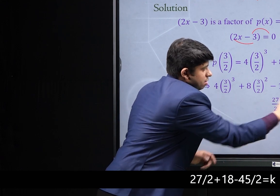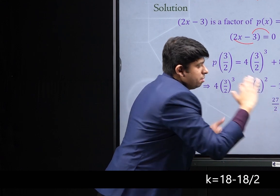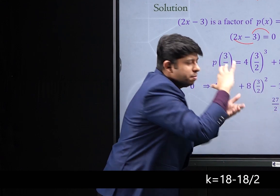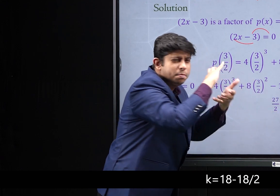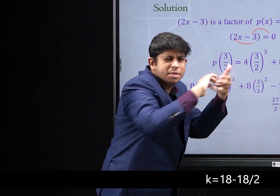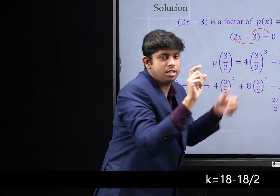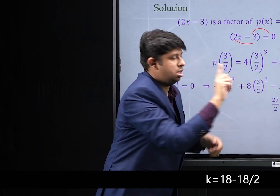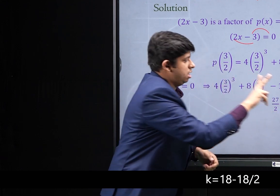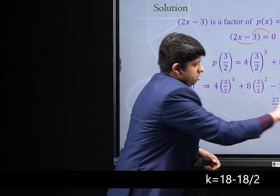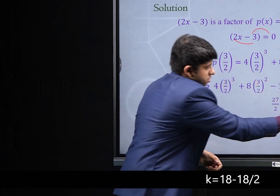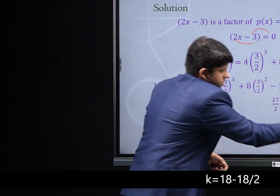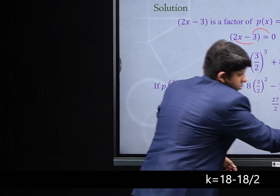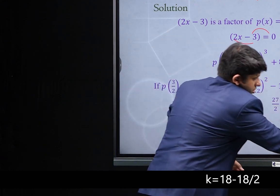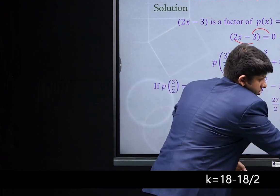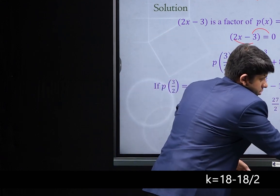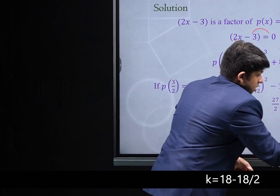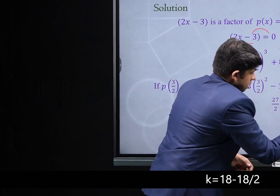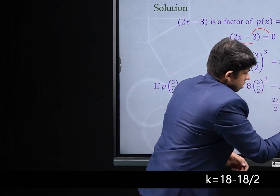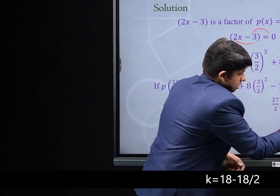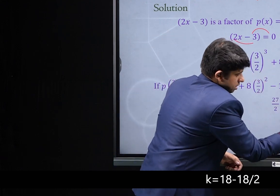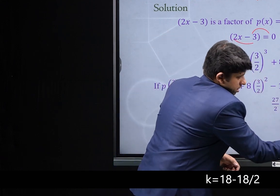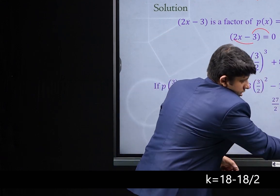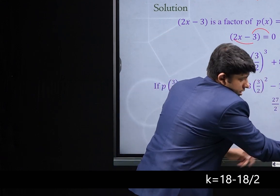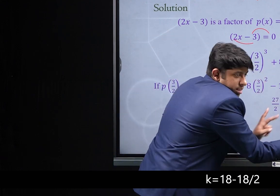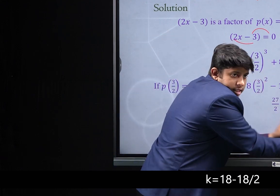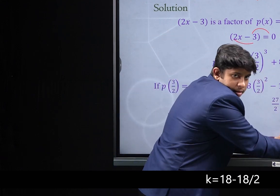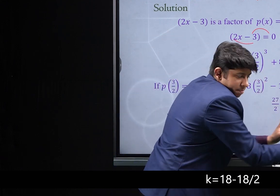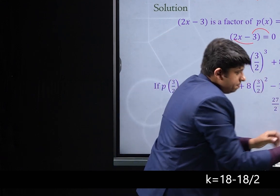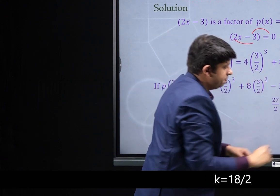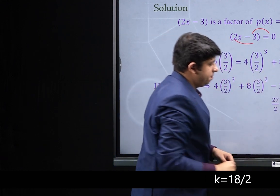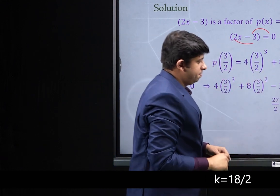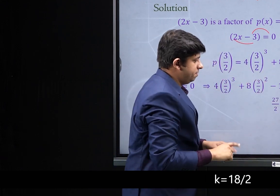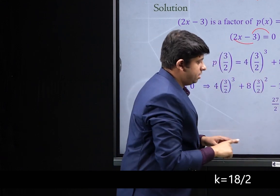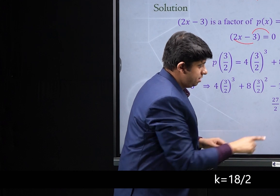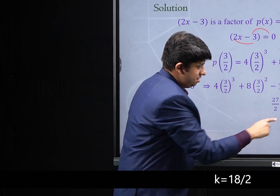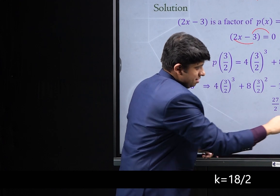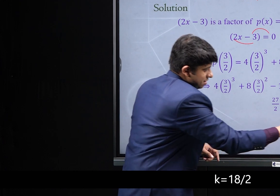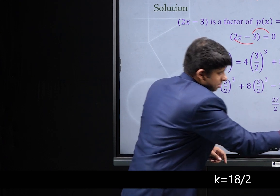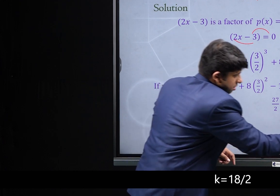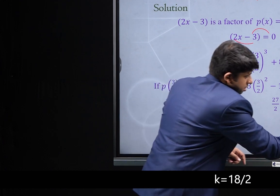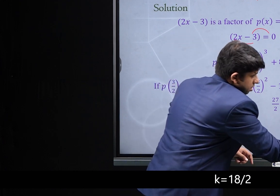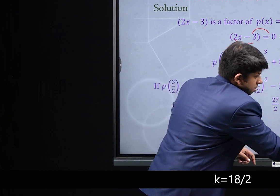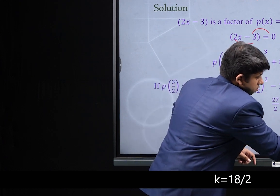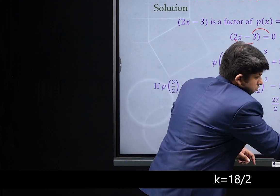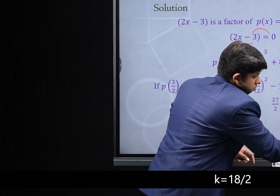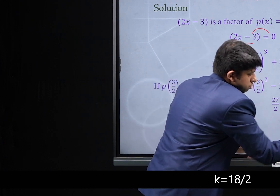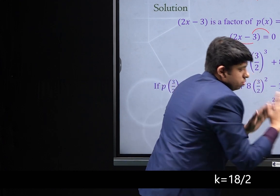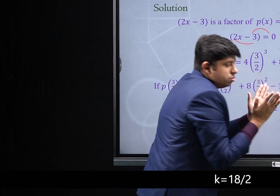So k 18 minus 18/2. K 18/2.